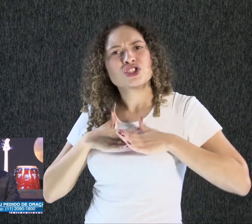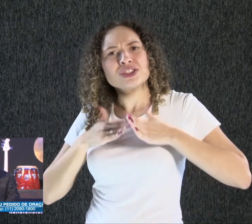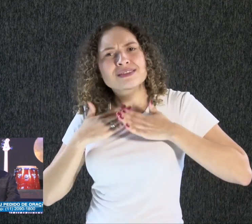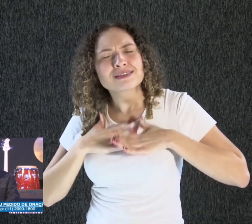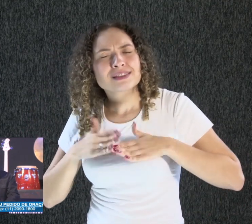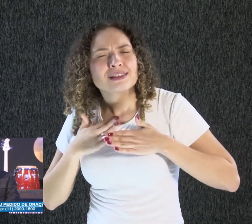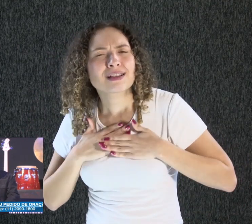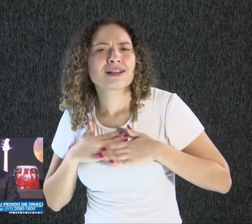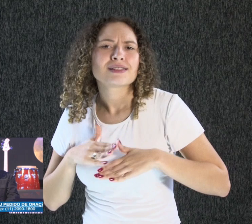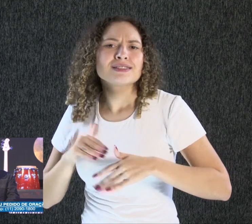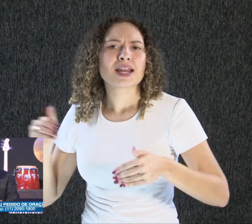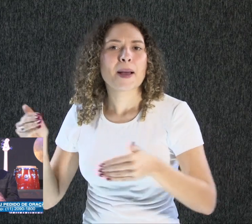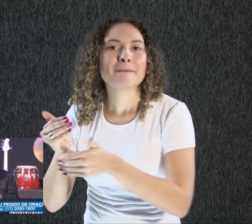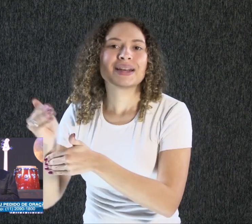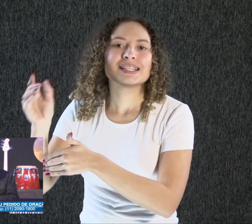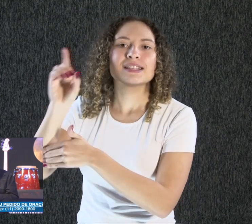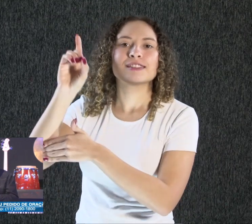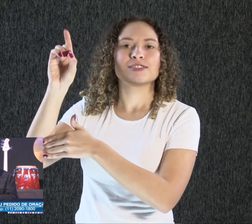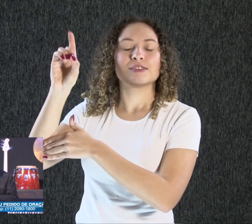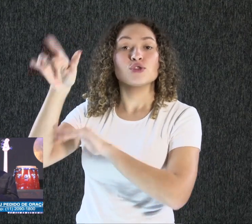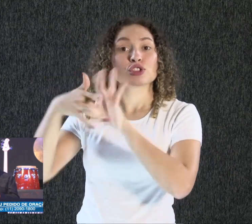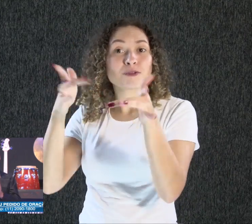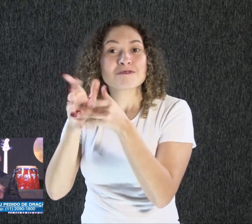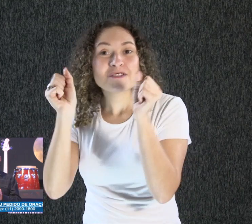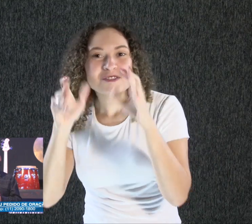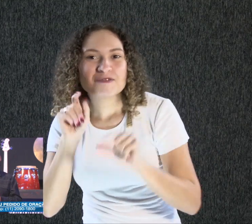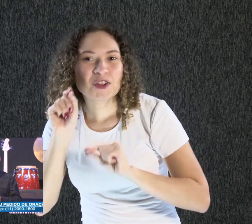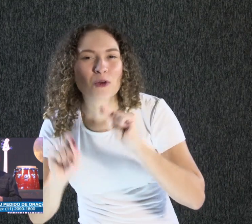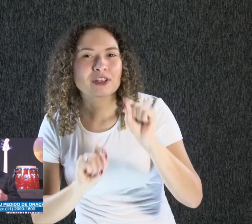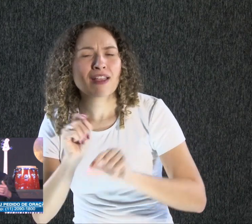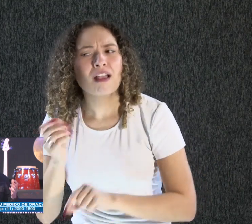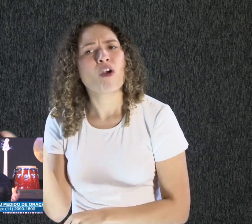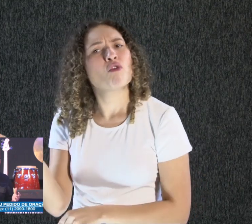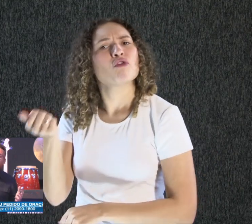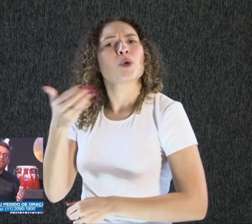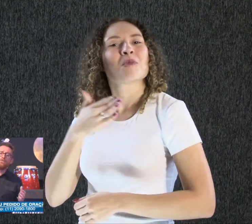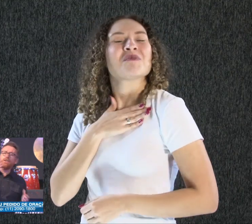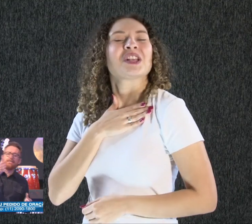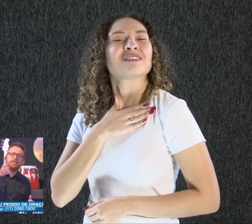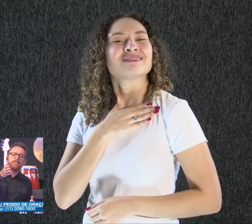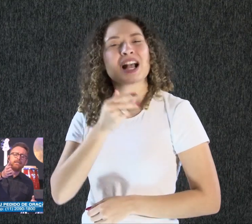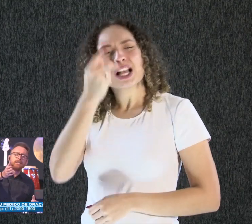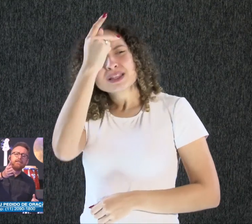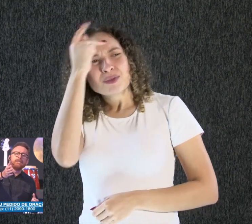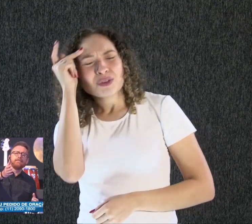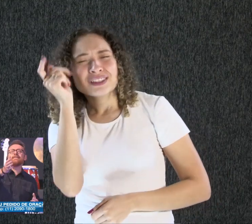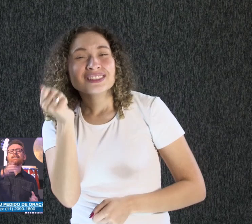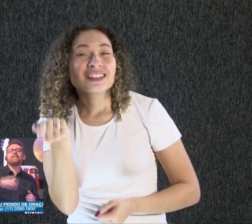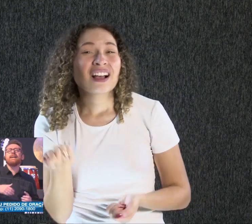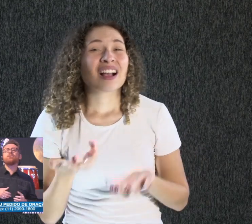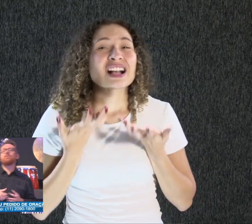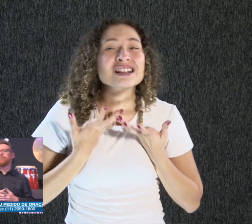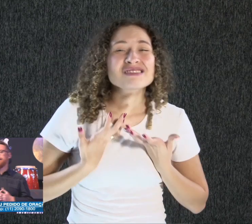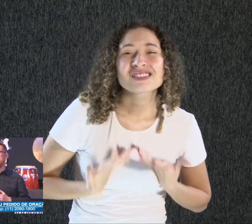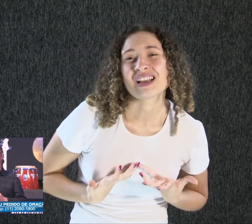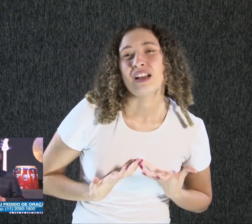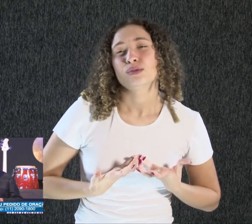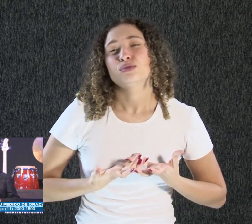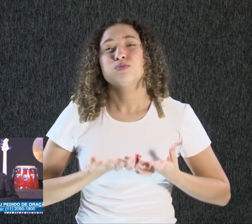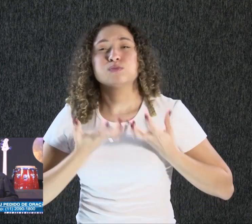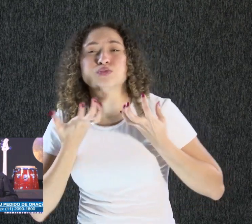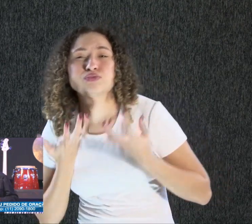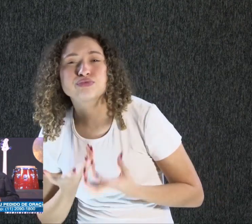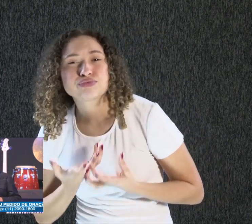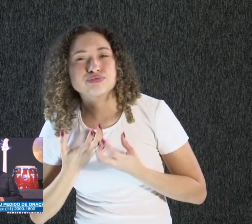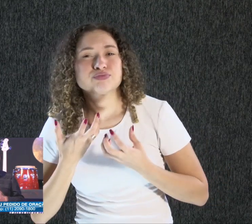Entre no esconderijo do Altíssimo. Descanse no Senhor. Jesus disse: vinde a mim todos vós que estáis cansados e